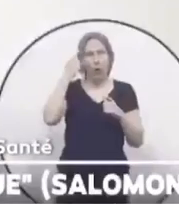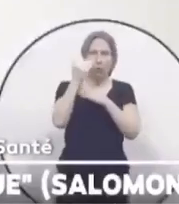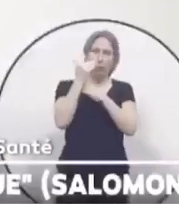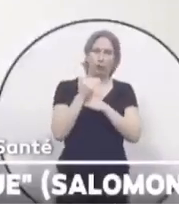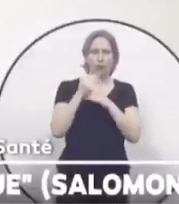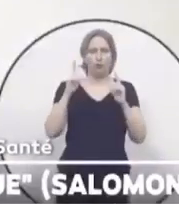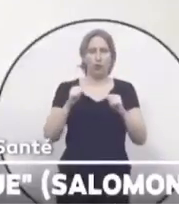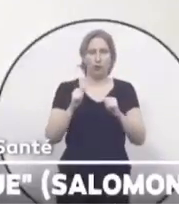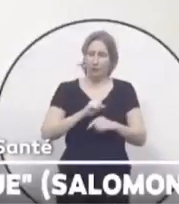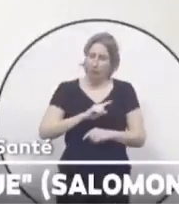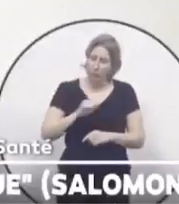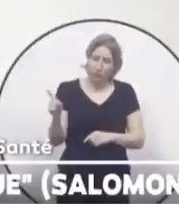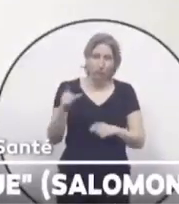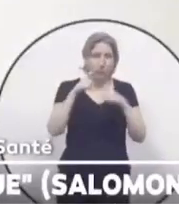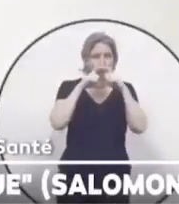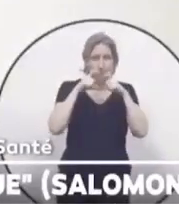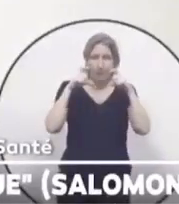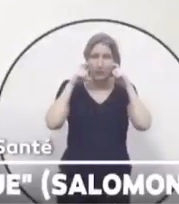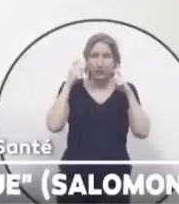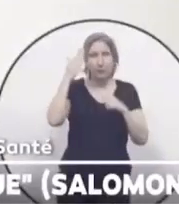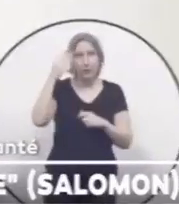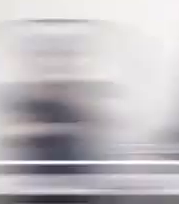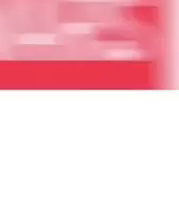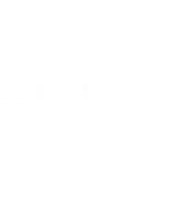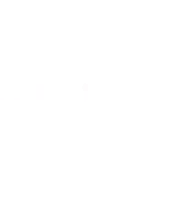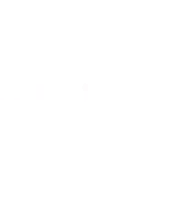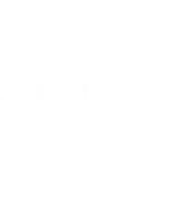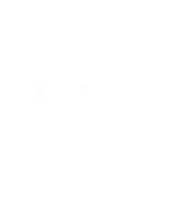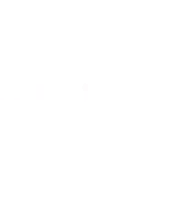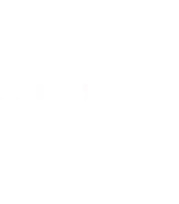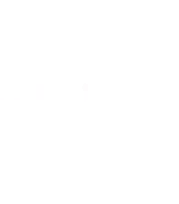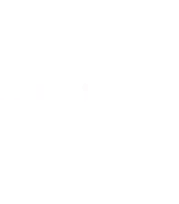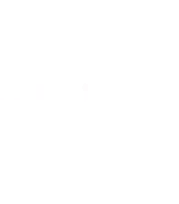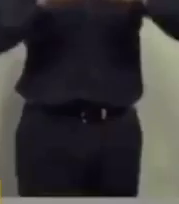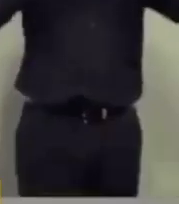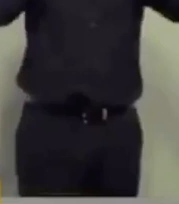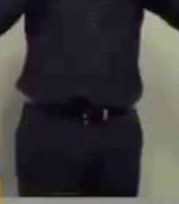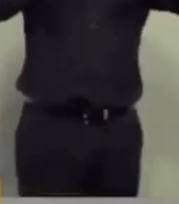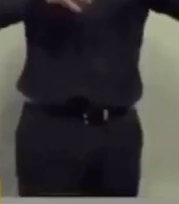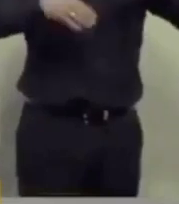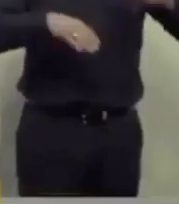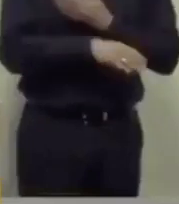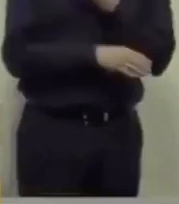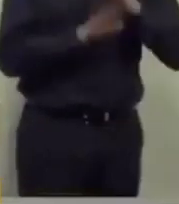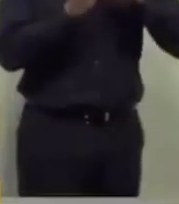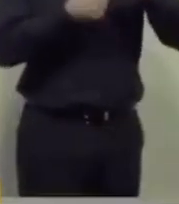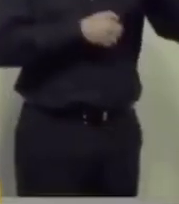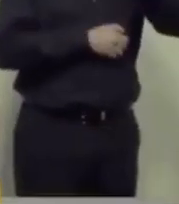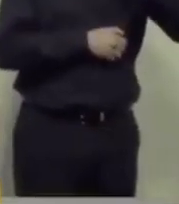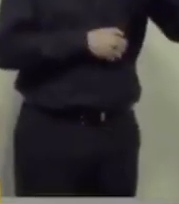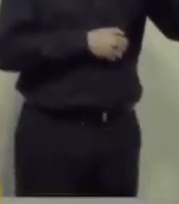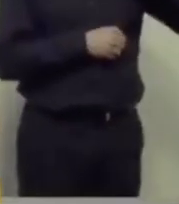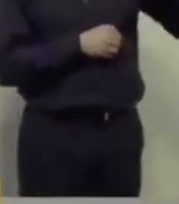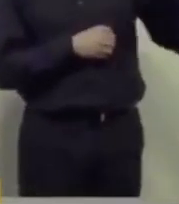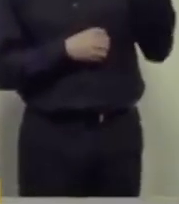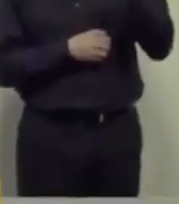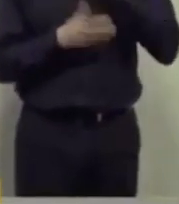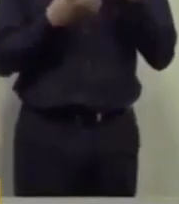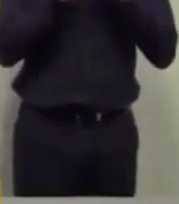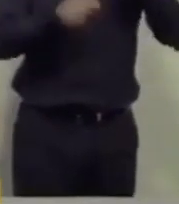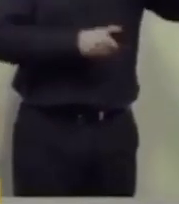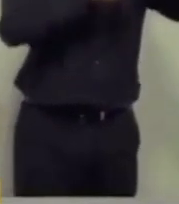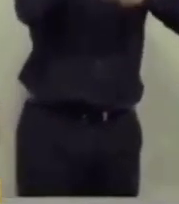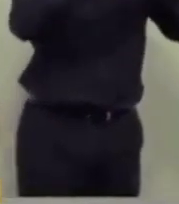environnement. Il ne faut pas mettre de masque quand on n'est pas professionnel de santé. Nous continuons tous à voir beaucoup de